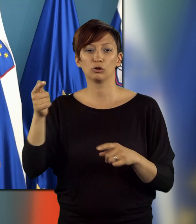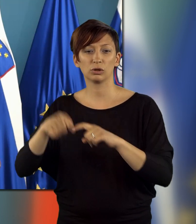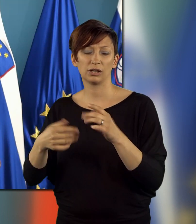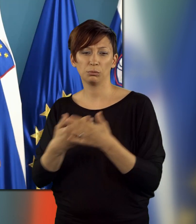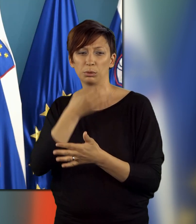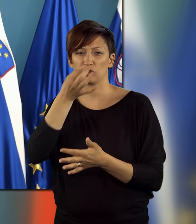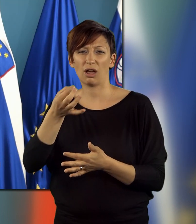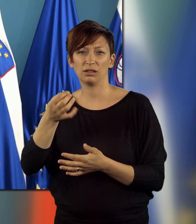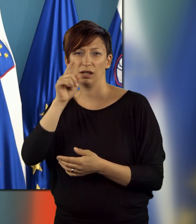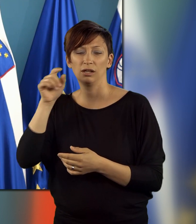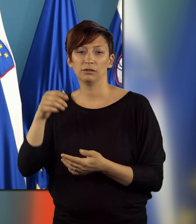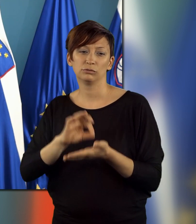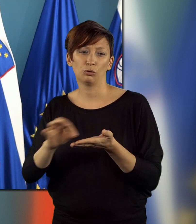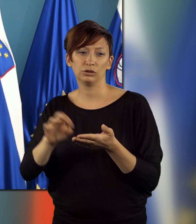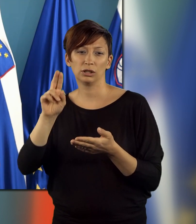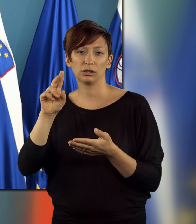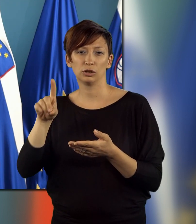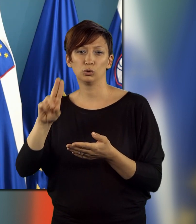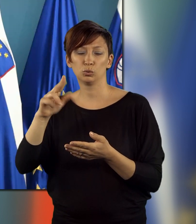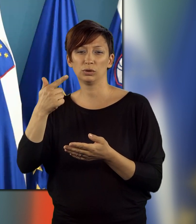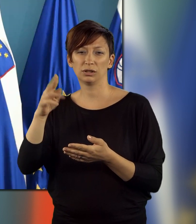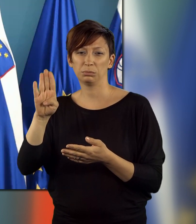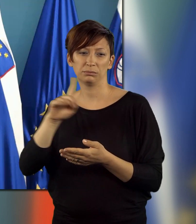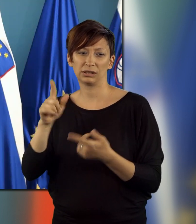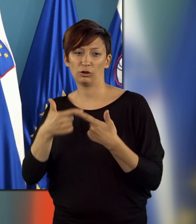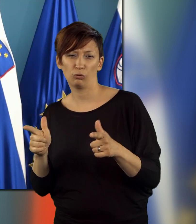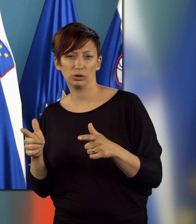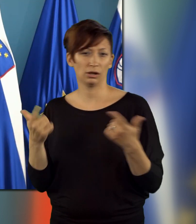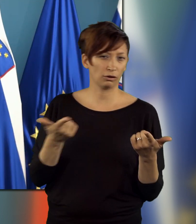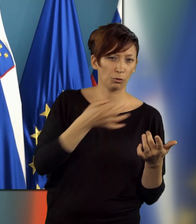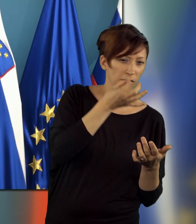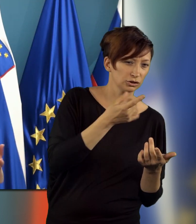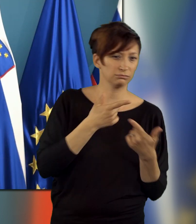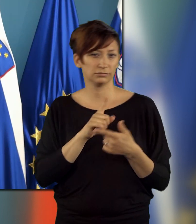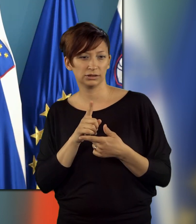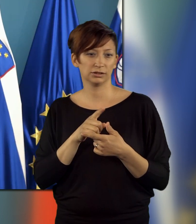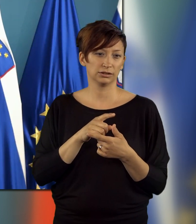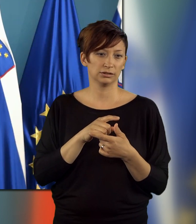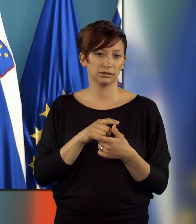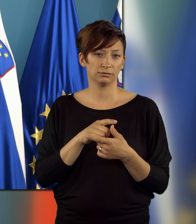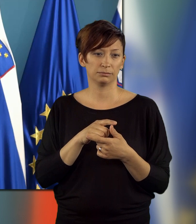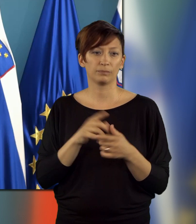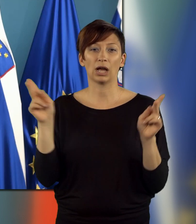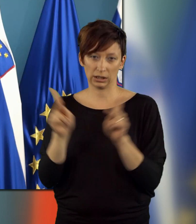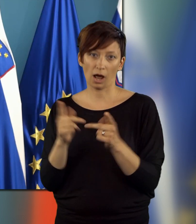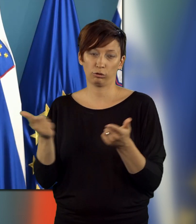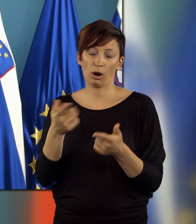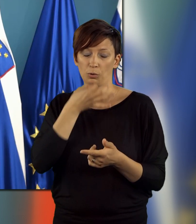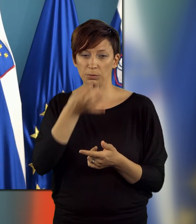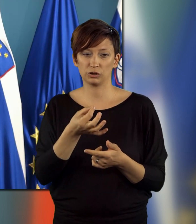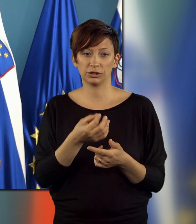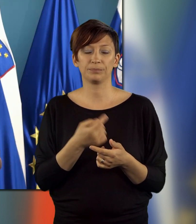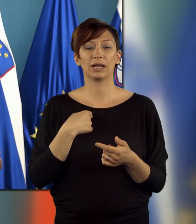v bistvu, ampak se tu povezuje z DUTB-jem, tako da lahko. Če na kratko, no?